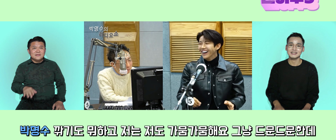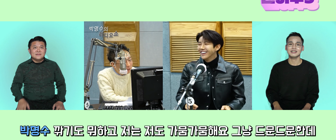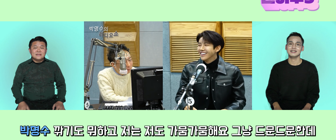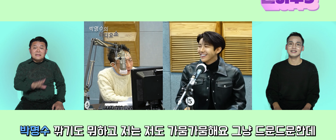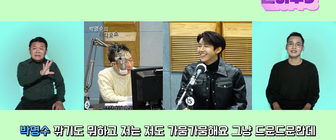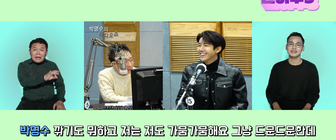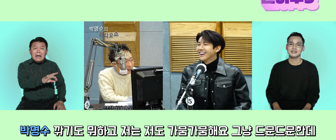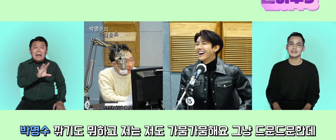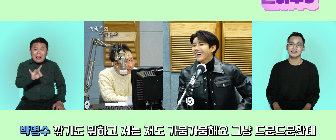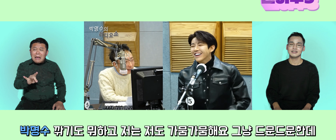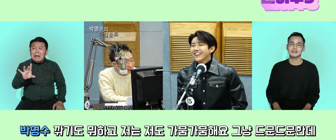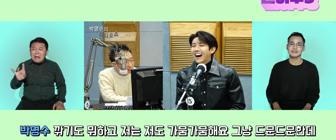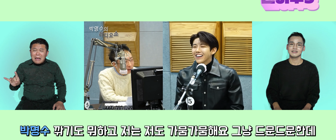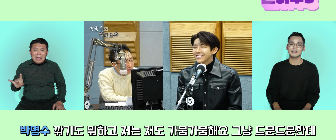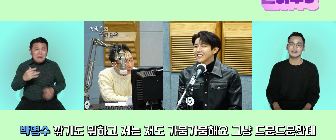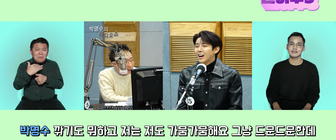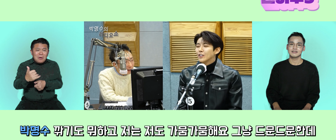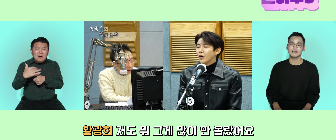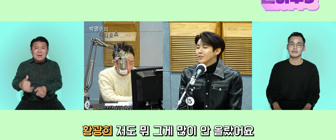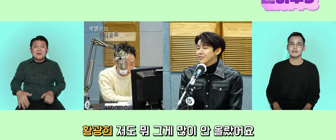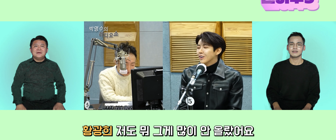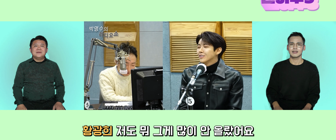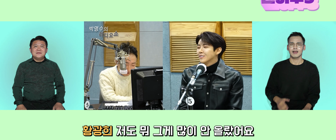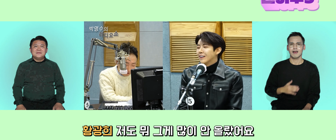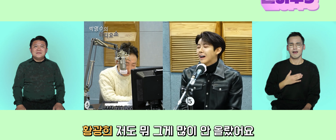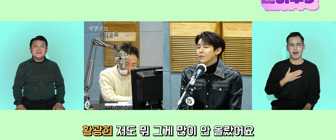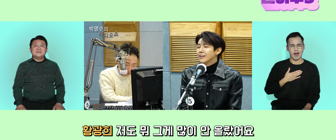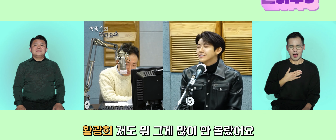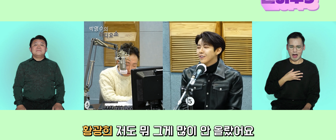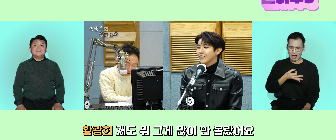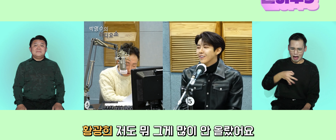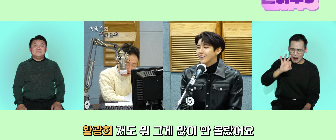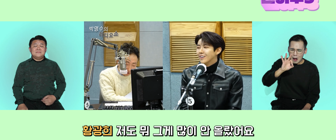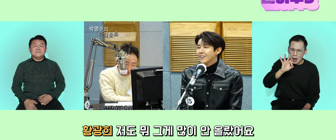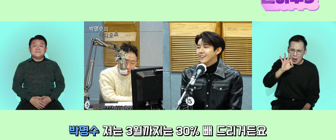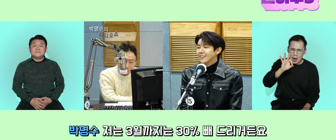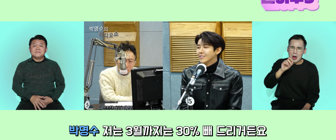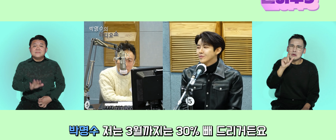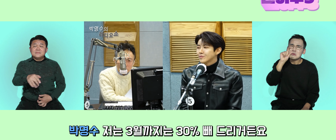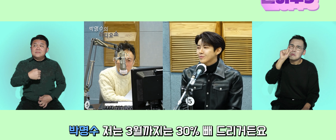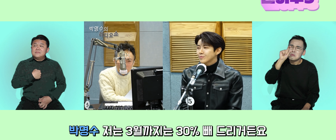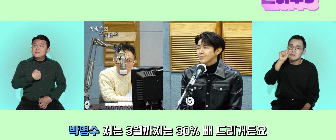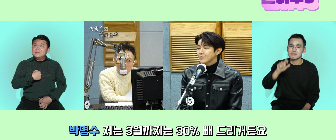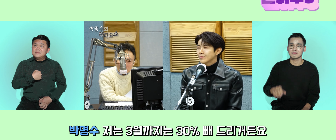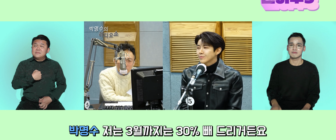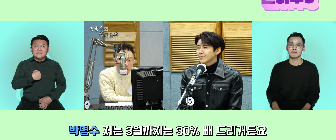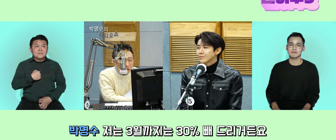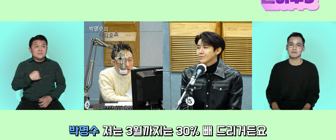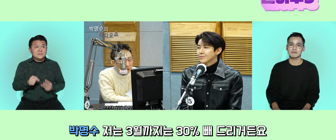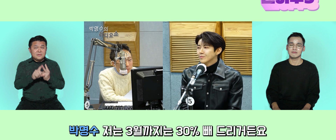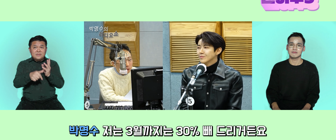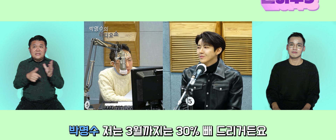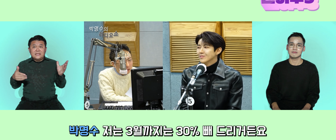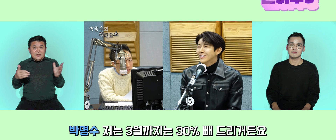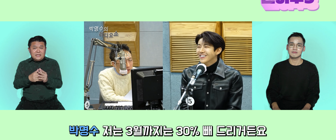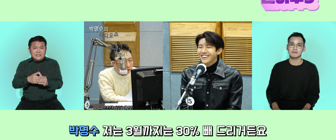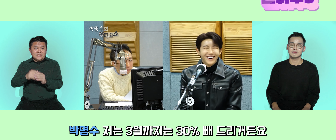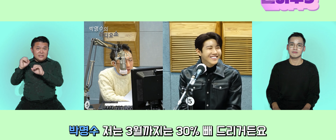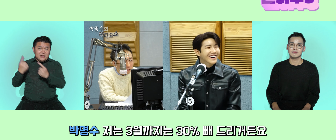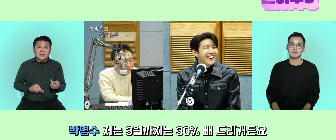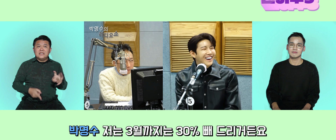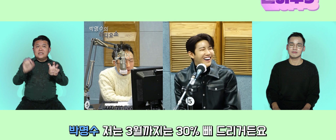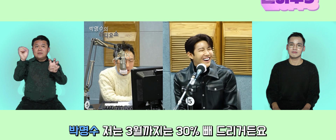저도 가뭄가뭄해요. 드문드문한데 저도 많이 안 올랐어요. 저는 3월달까지는 30%